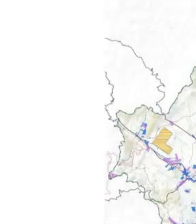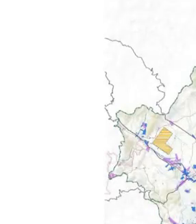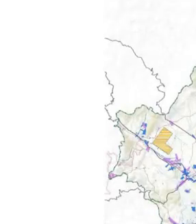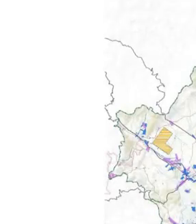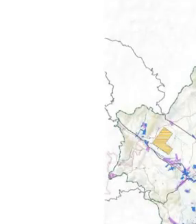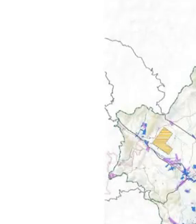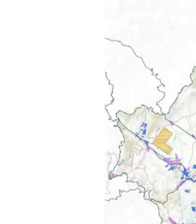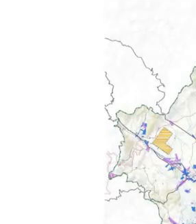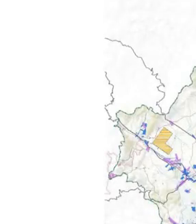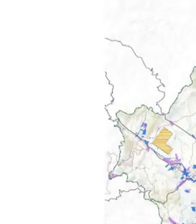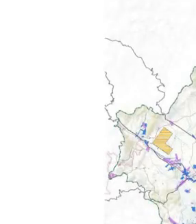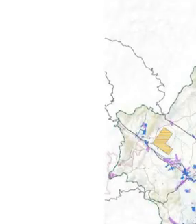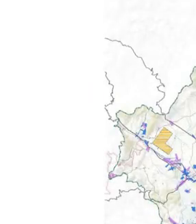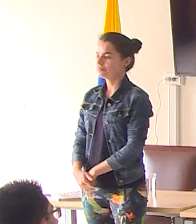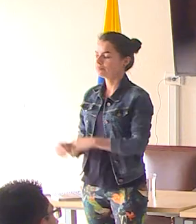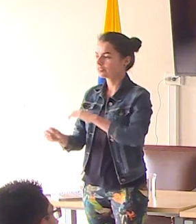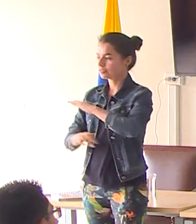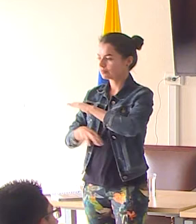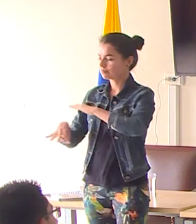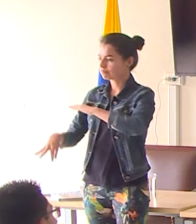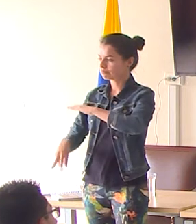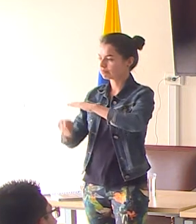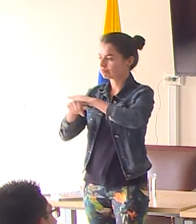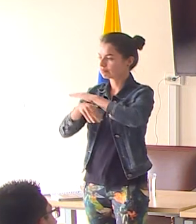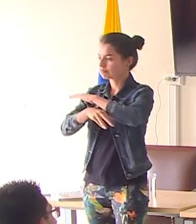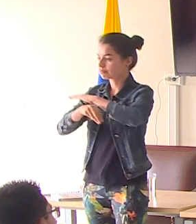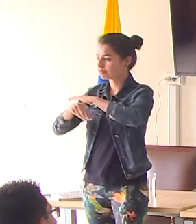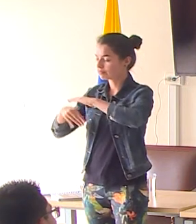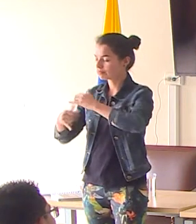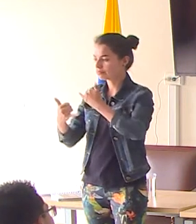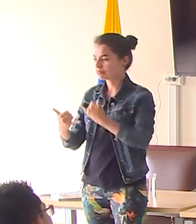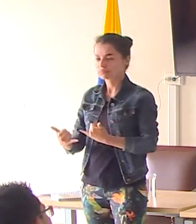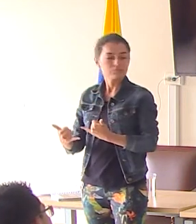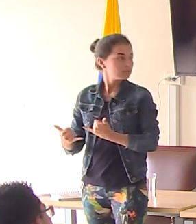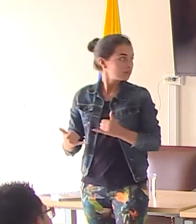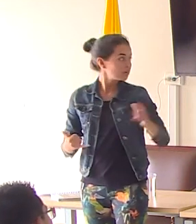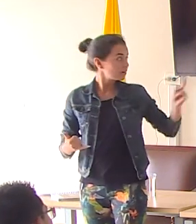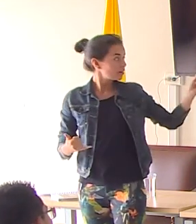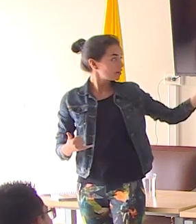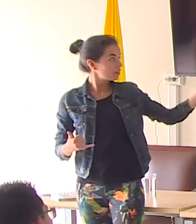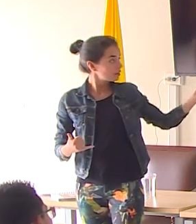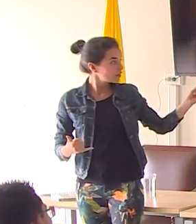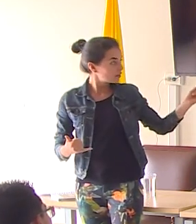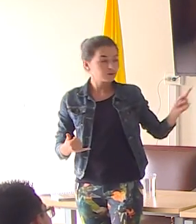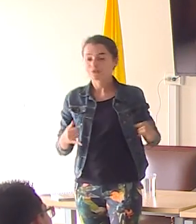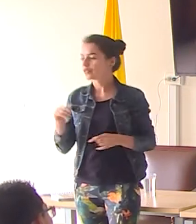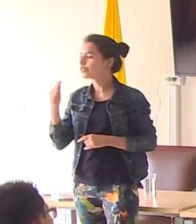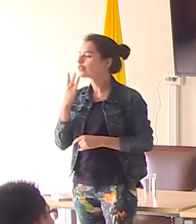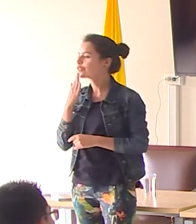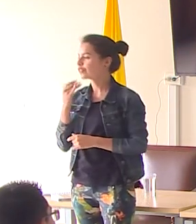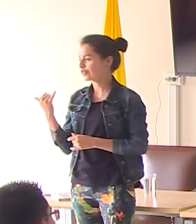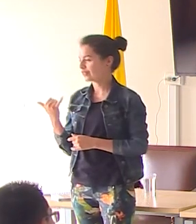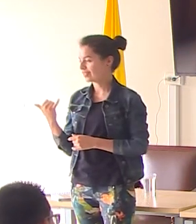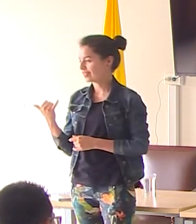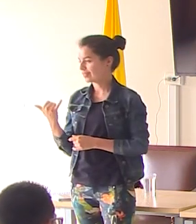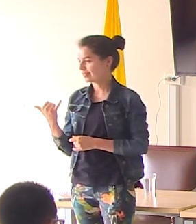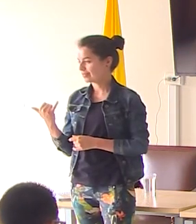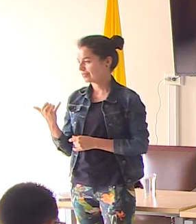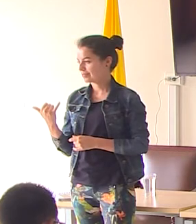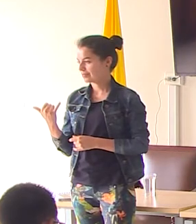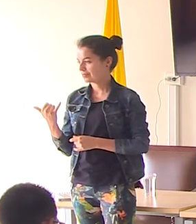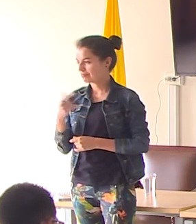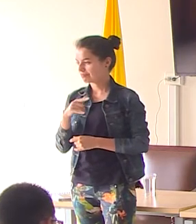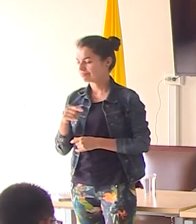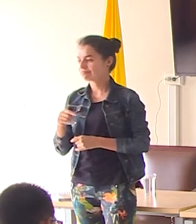tenemos una serie de suelos dotacionales se sacan donde se pueden ubicar grandes equipamientos públicos que están clasificados para